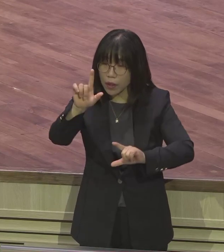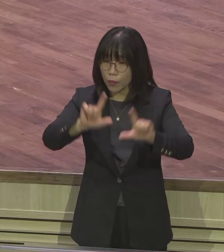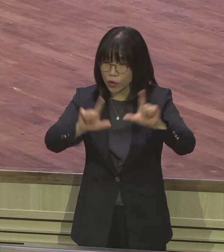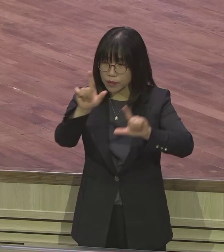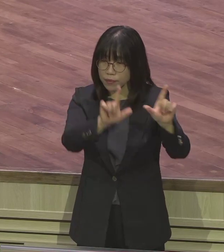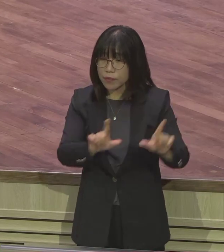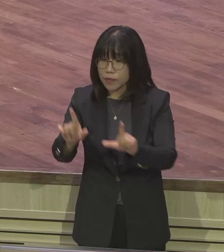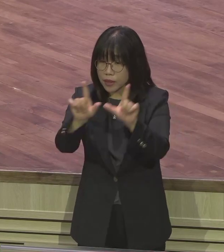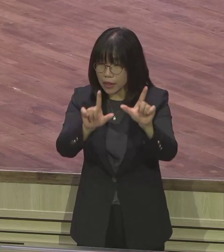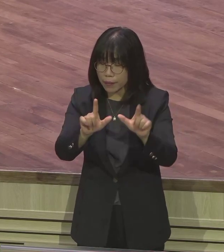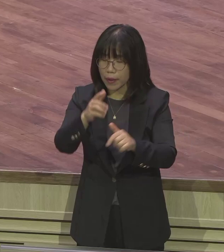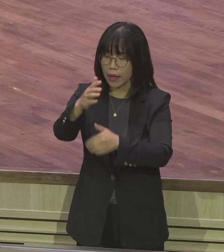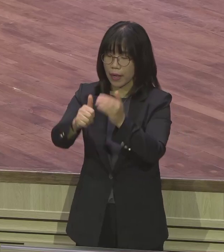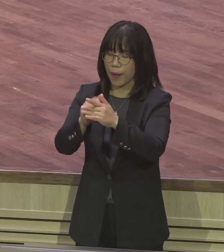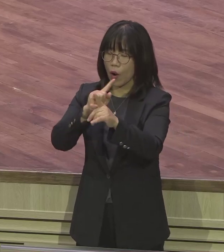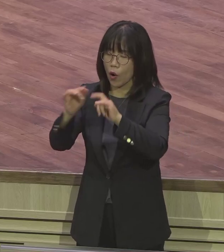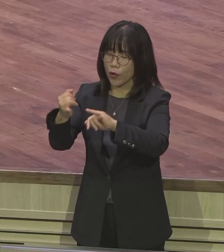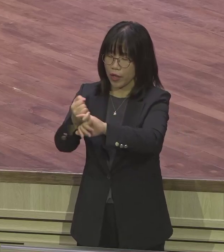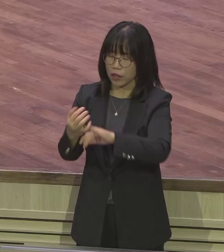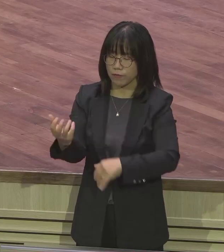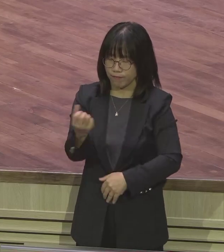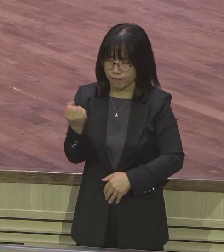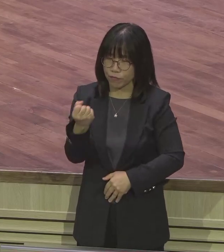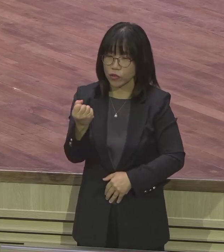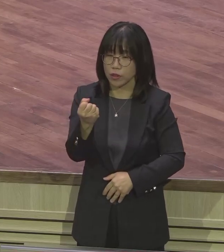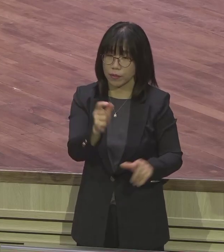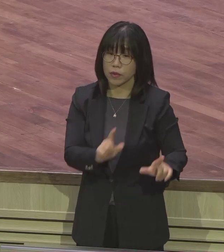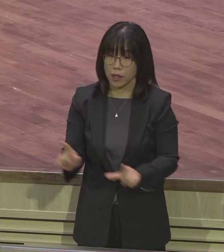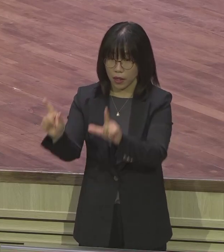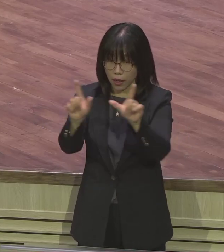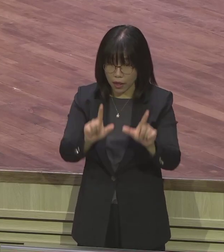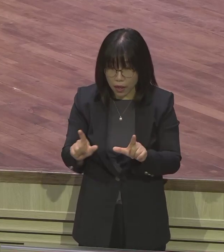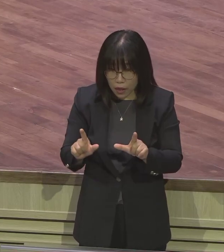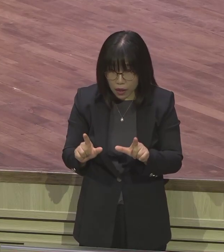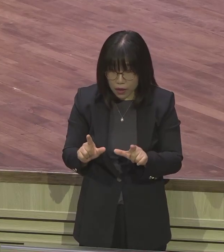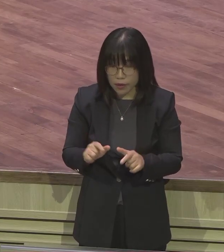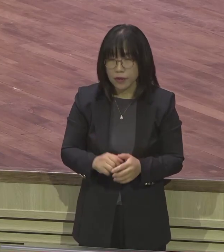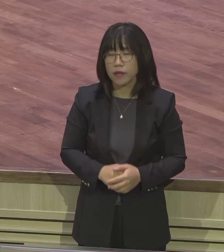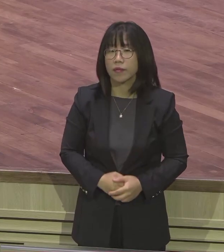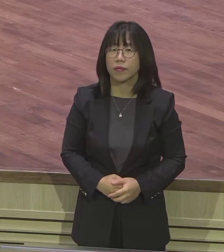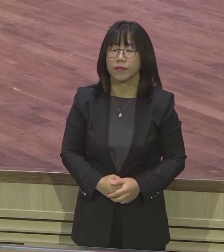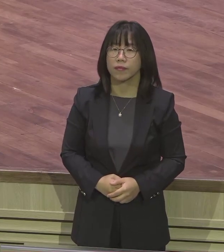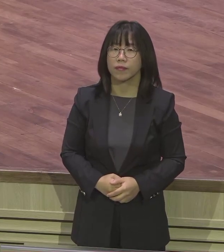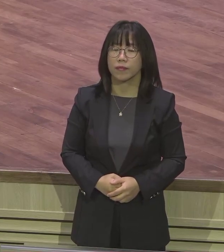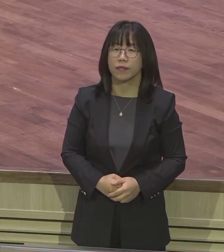하나님의 언약을 붙잡는 삶이었어요. 하나님 언약을 붙잡는 삶.